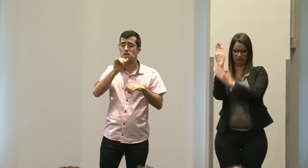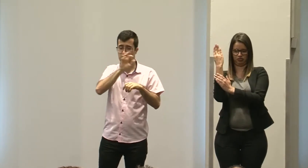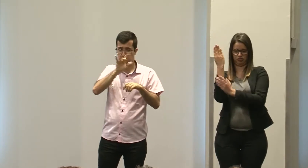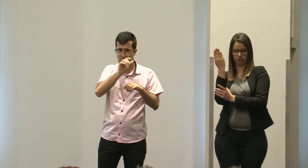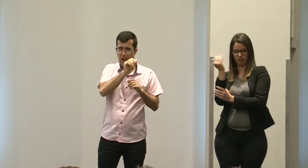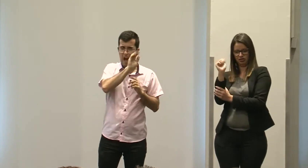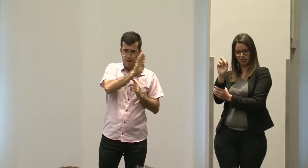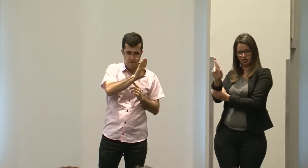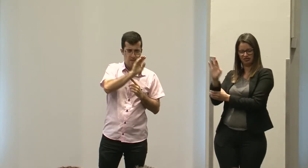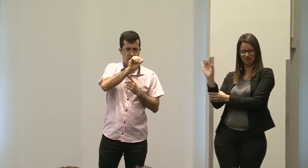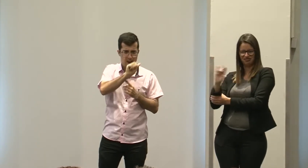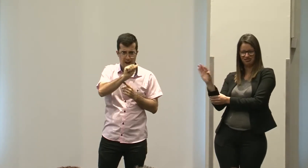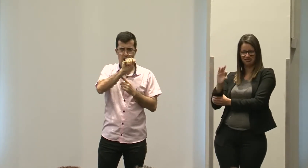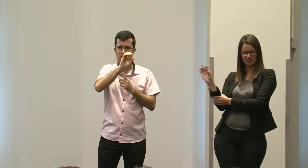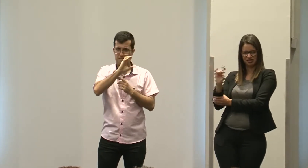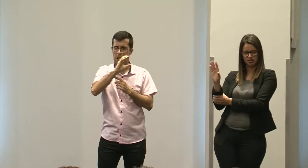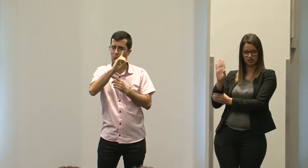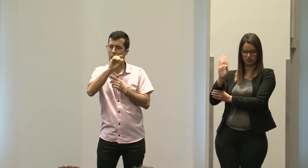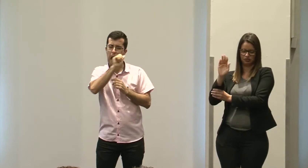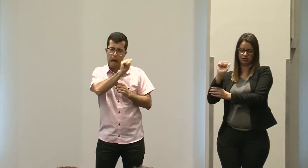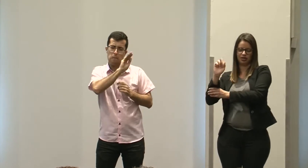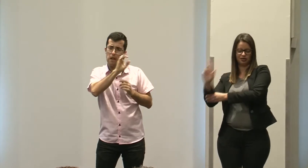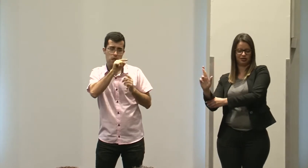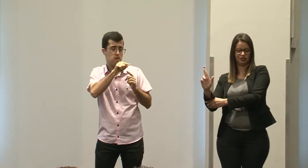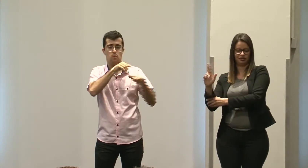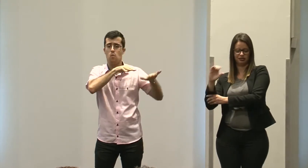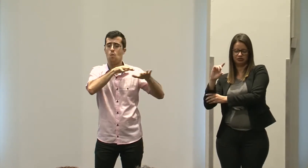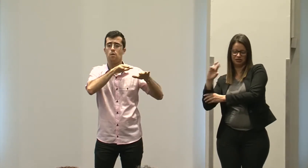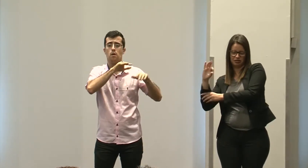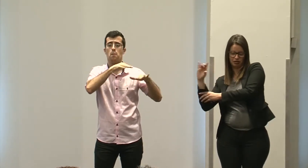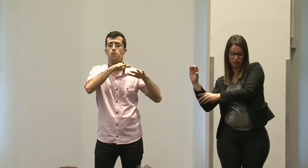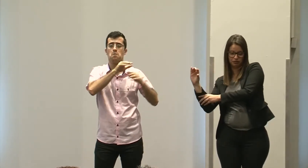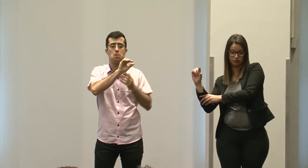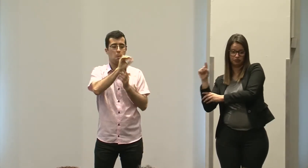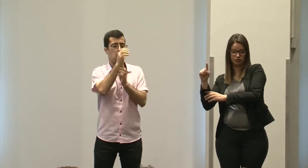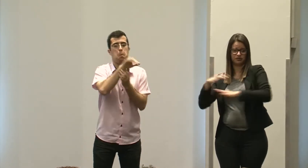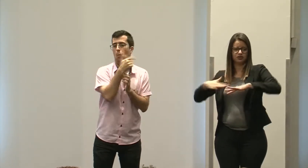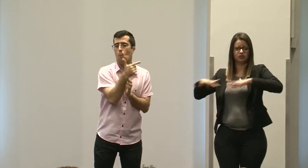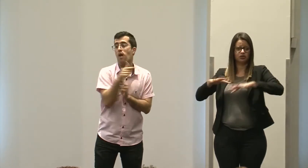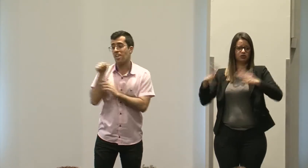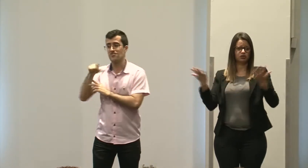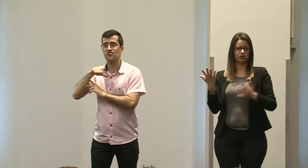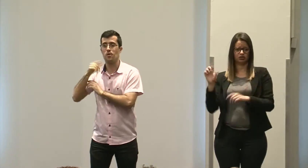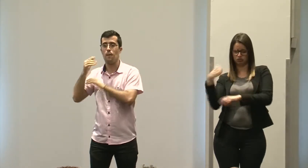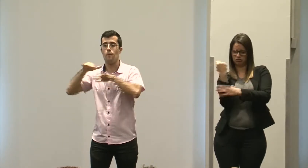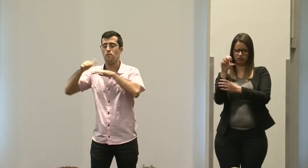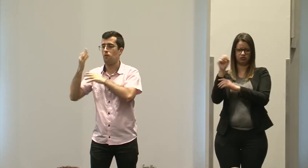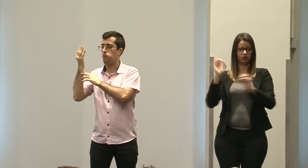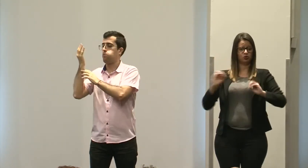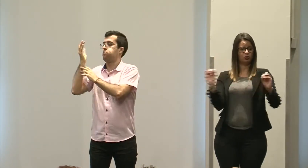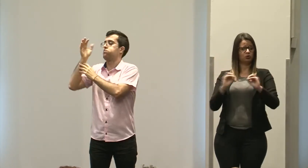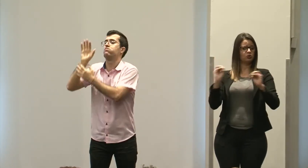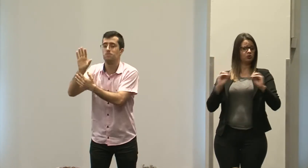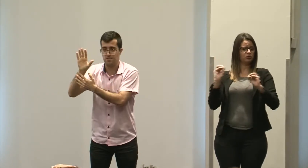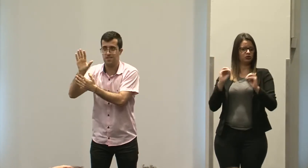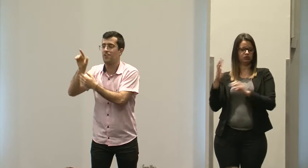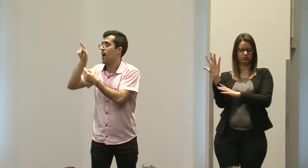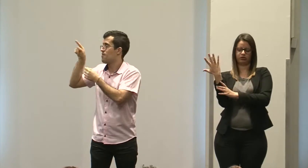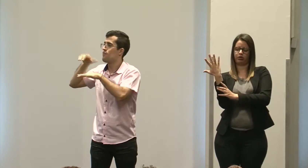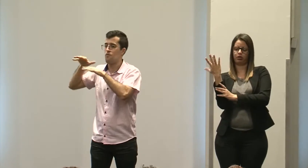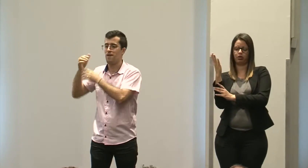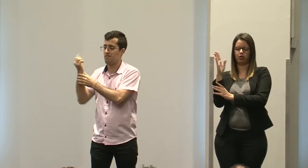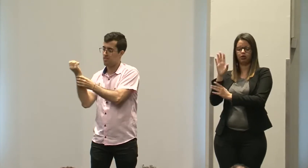datilológico sinaliza-se dessa forma, quando nós teríamos de forma linear, bar,